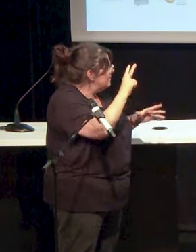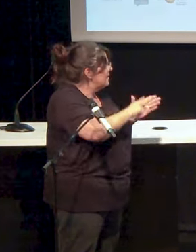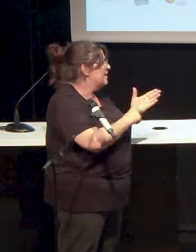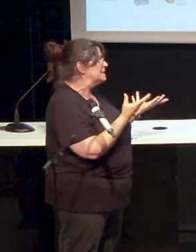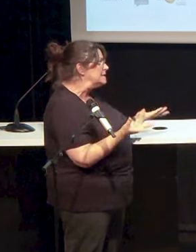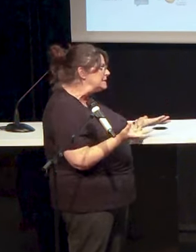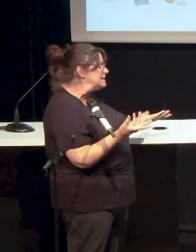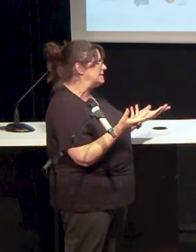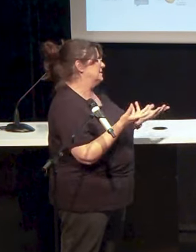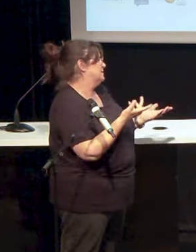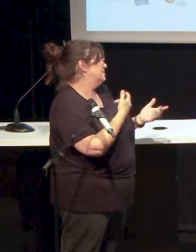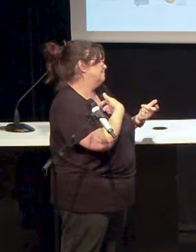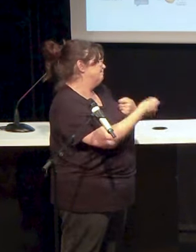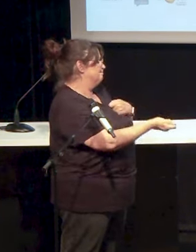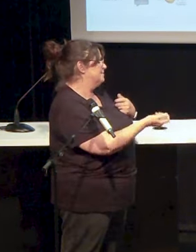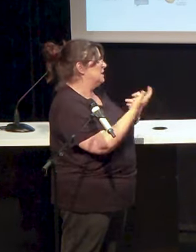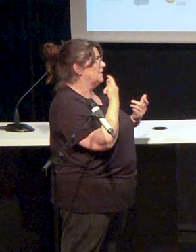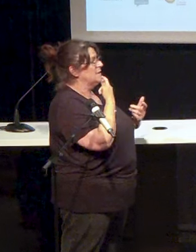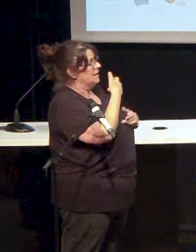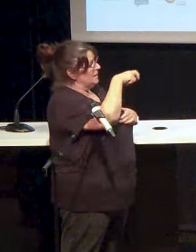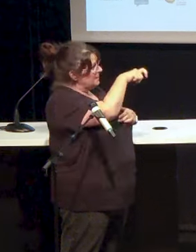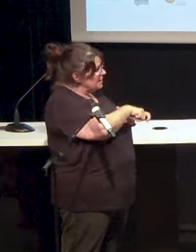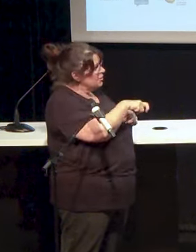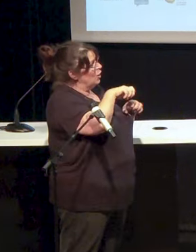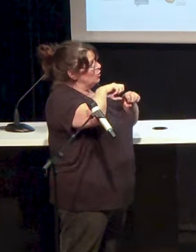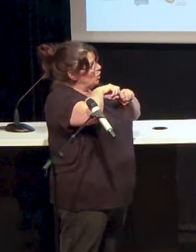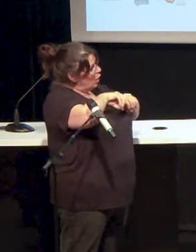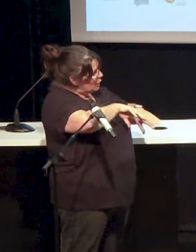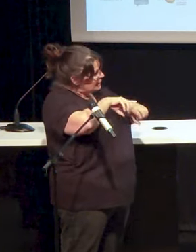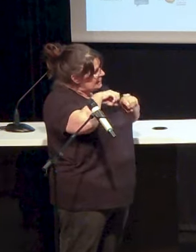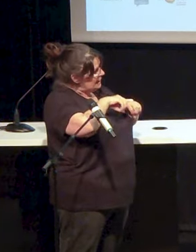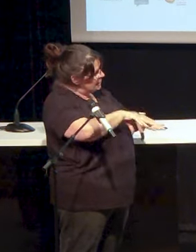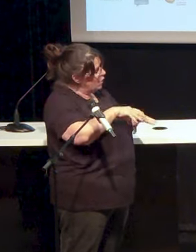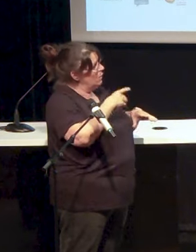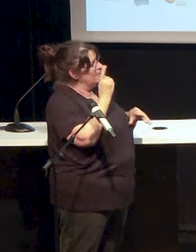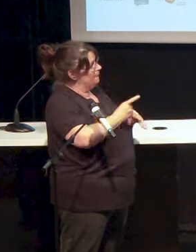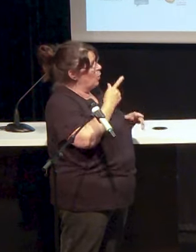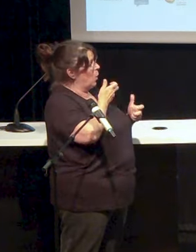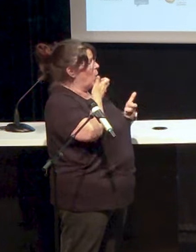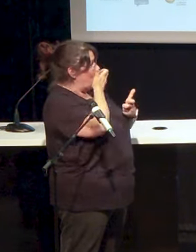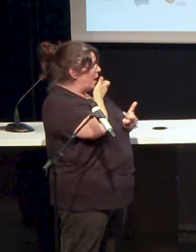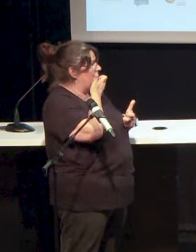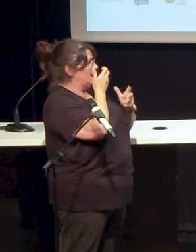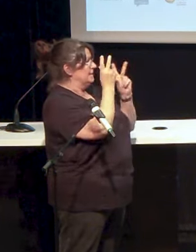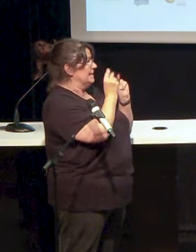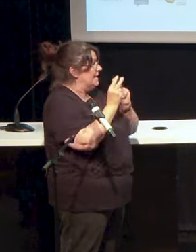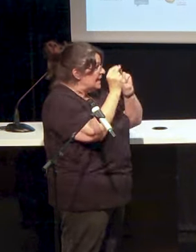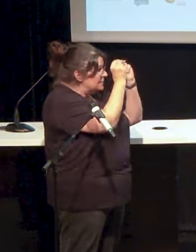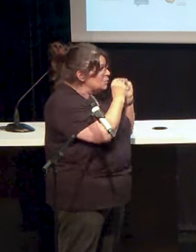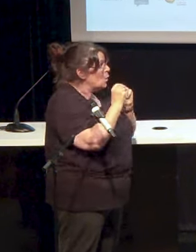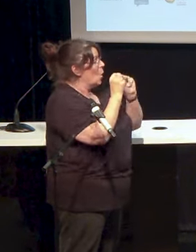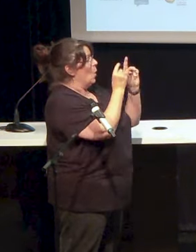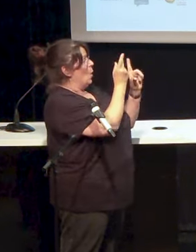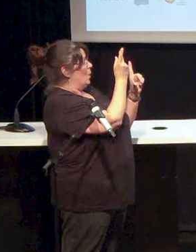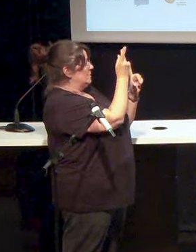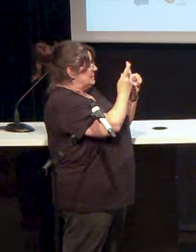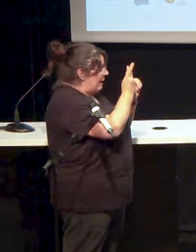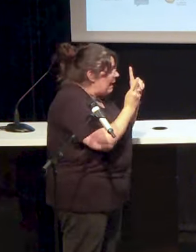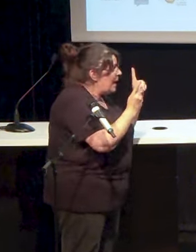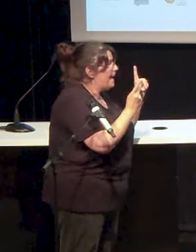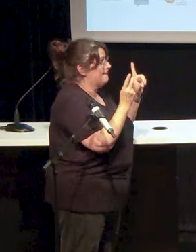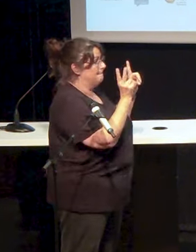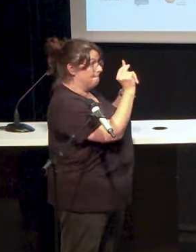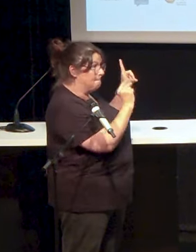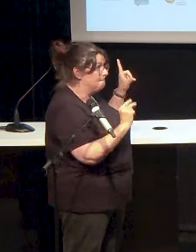il faut que l'enseignant ait une politique d'oralisation, de description du diagramme,